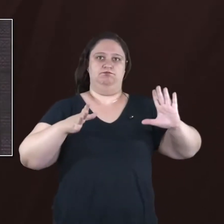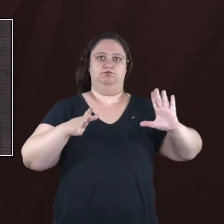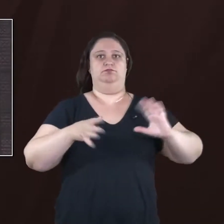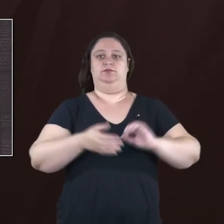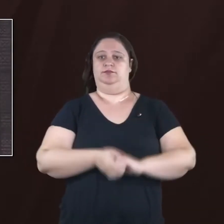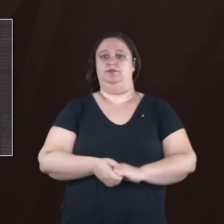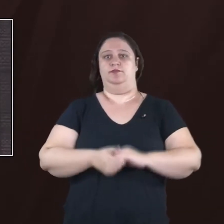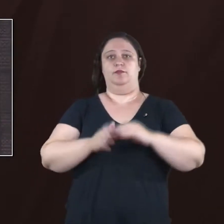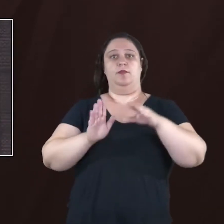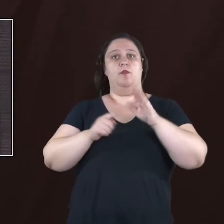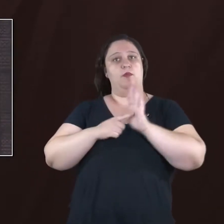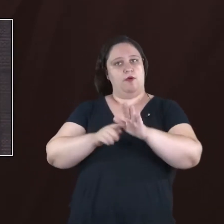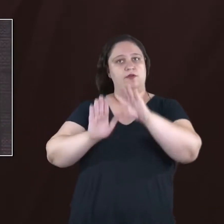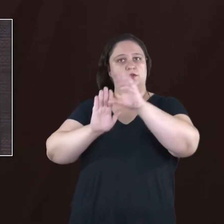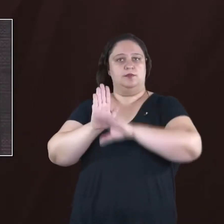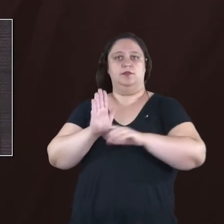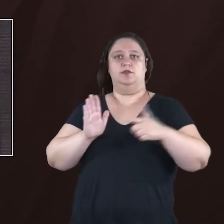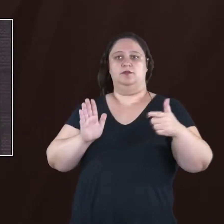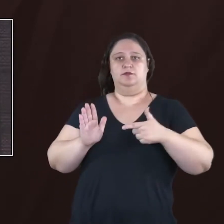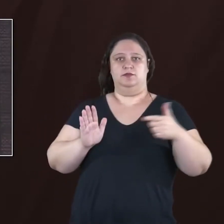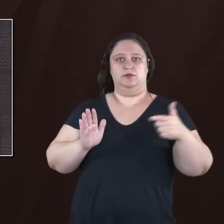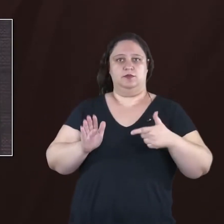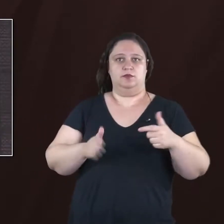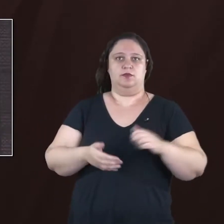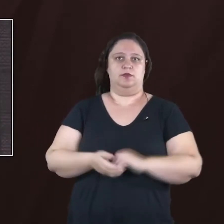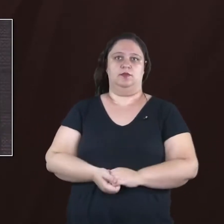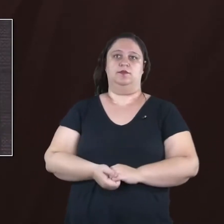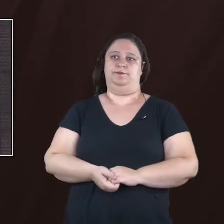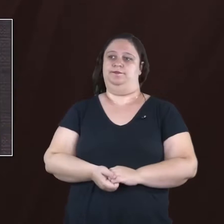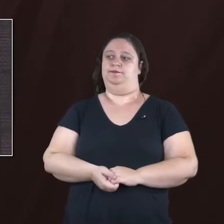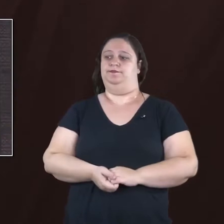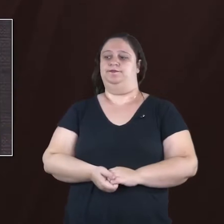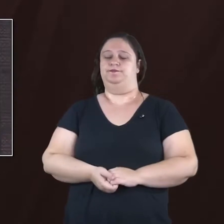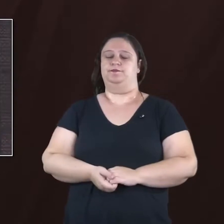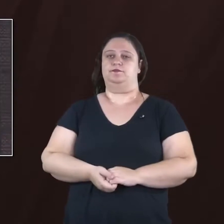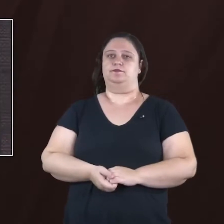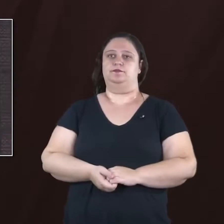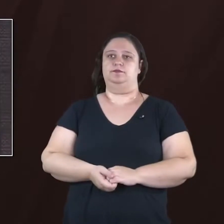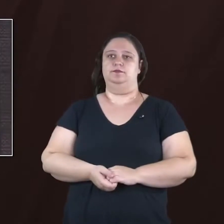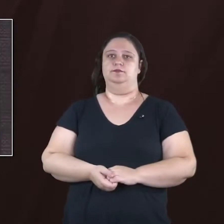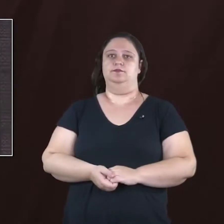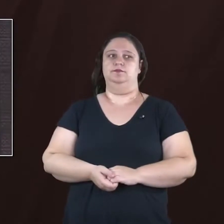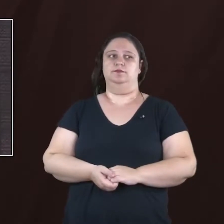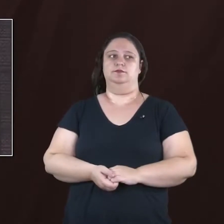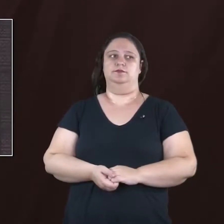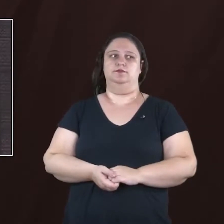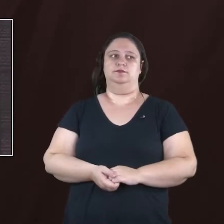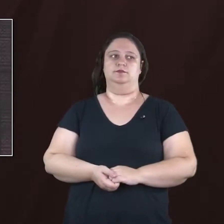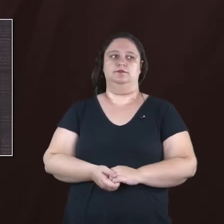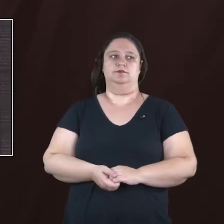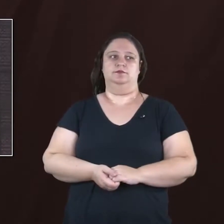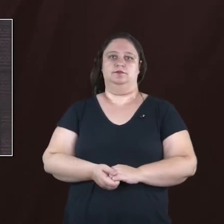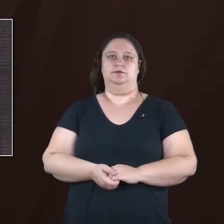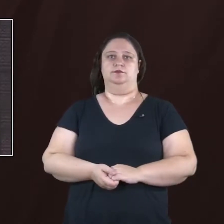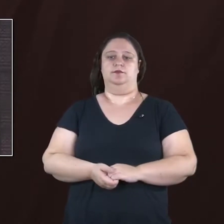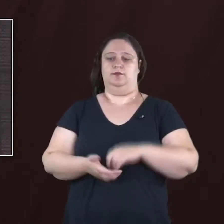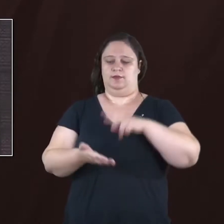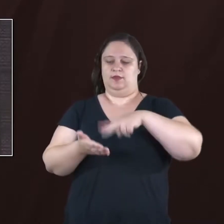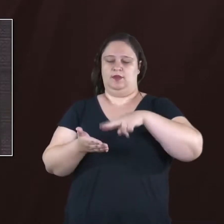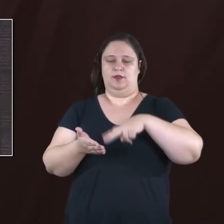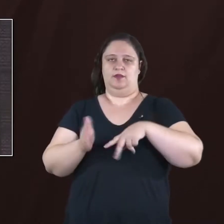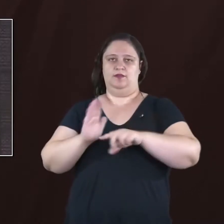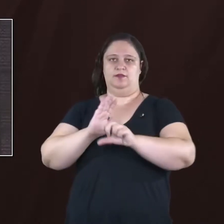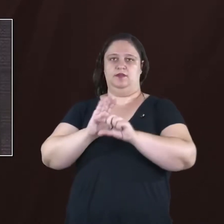em capítulo 22, né? É isso, né? Capítulo 22, vou só ler